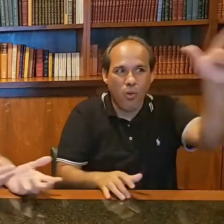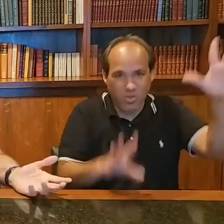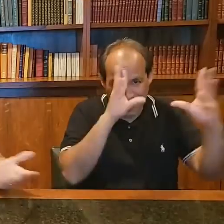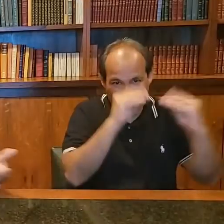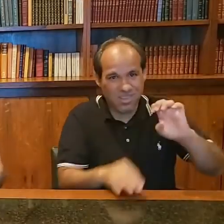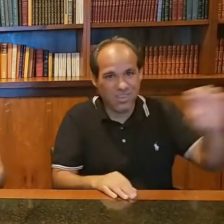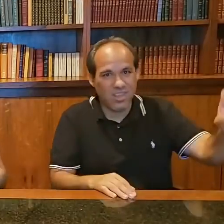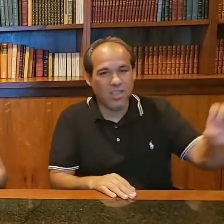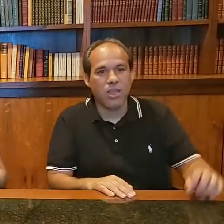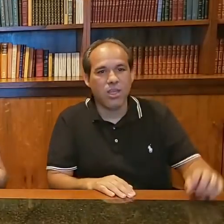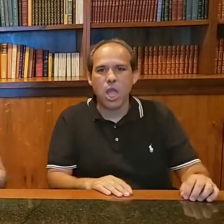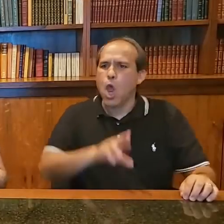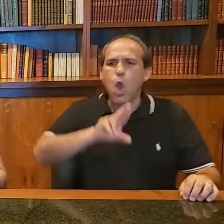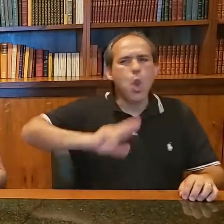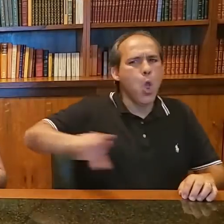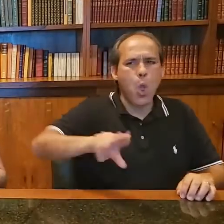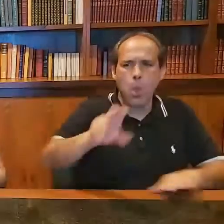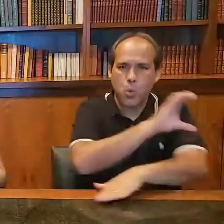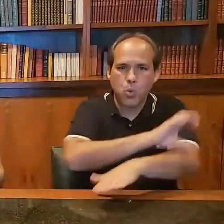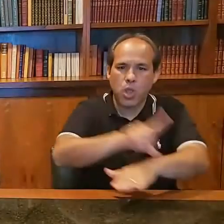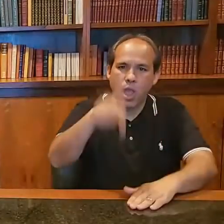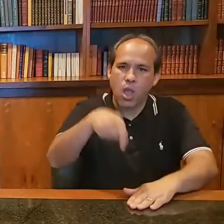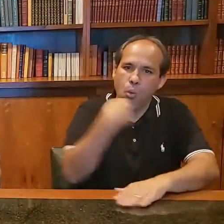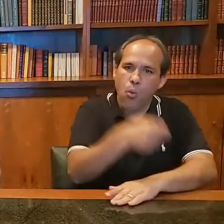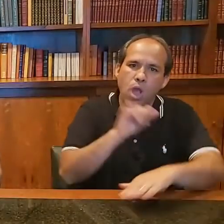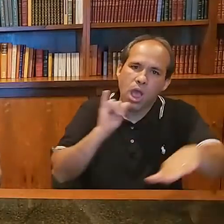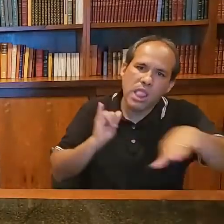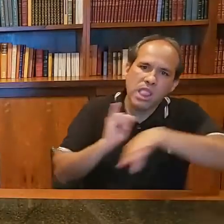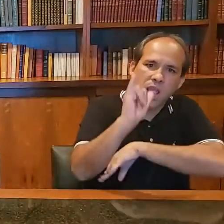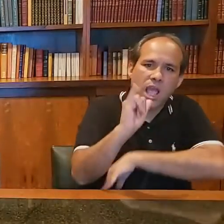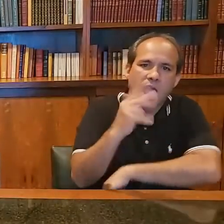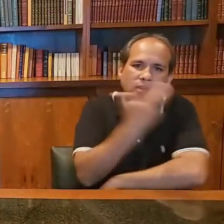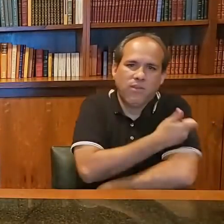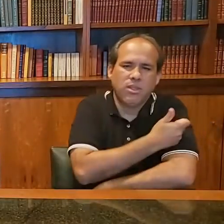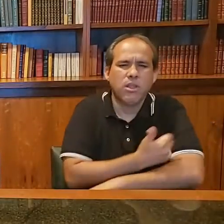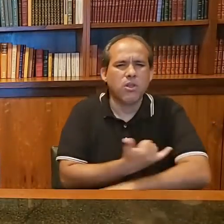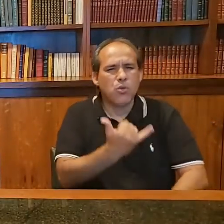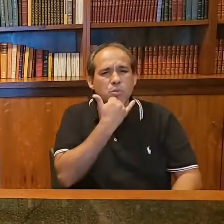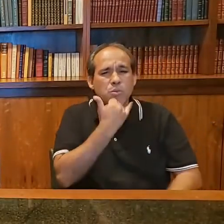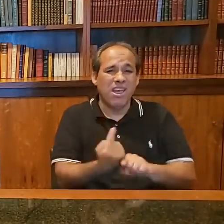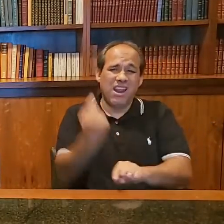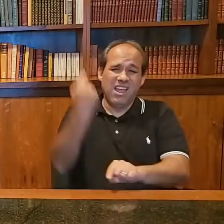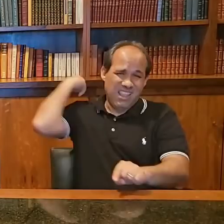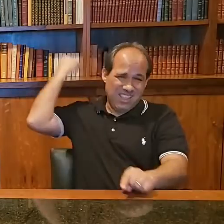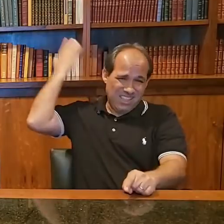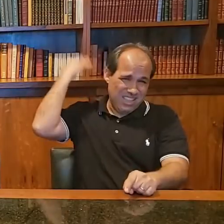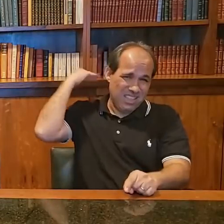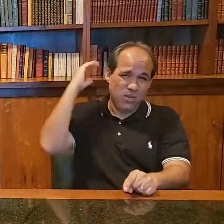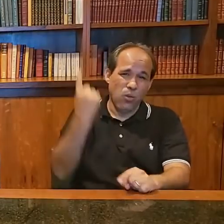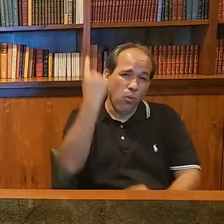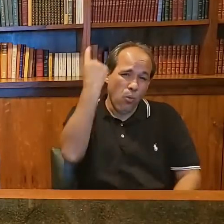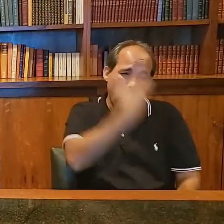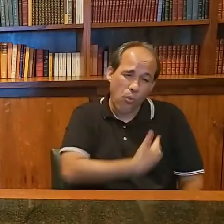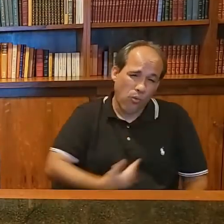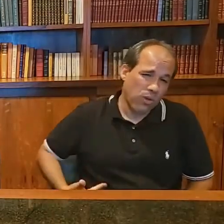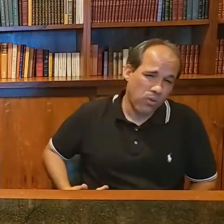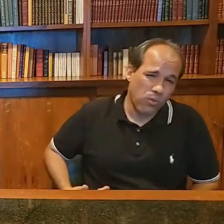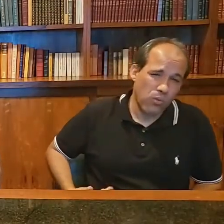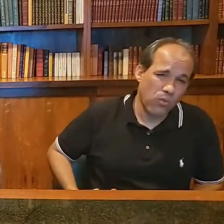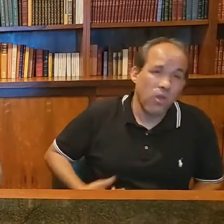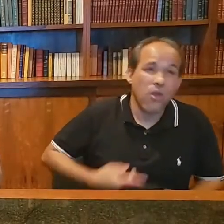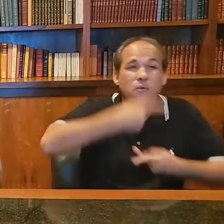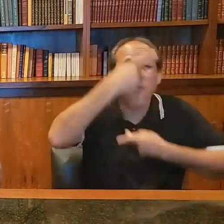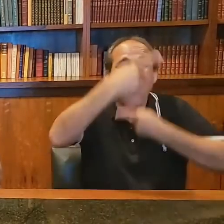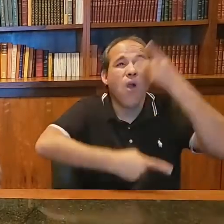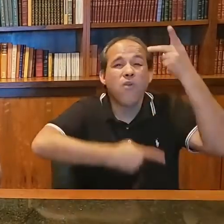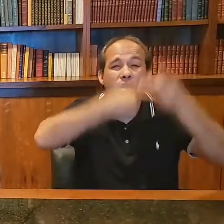é negacionismo. Uhum. Agora, a vacina, pessoal, lá atrás, tinha um governador aí que queria, falava,